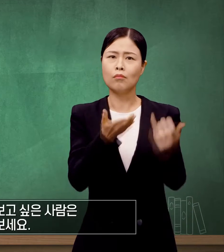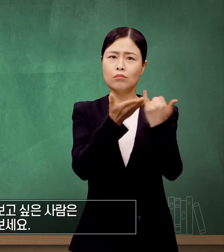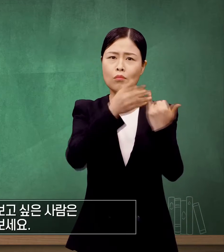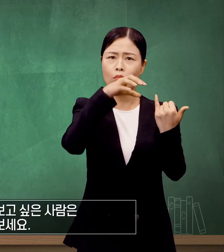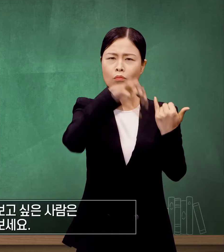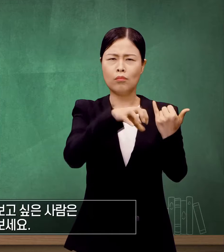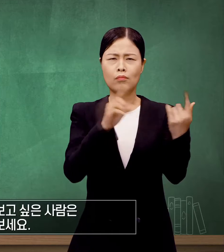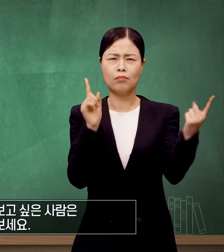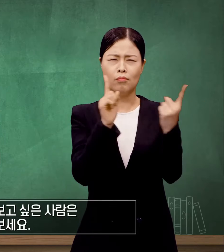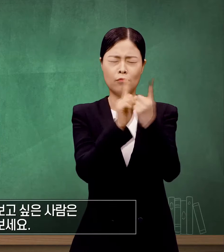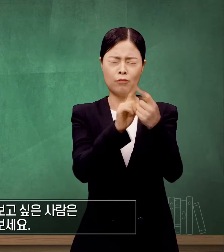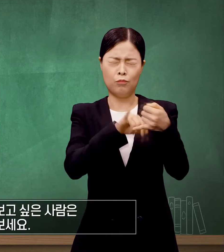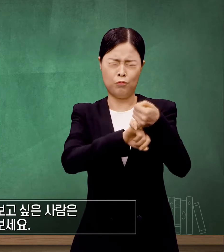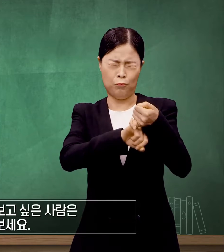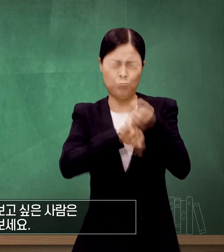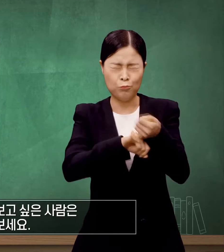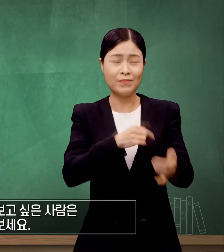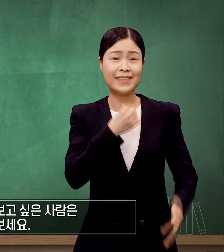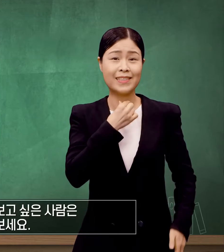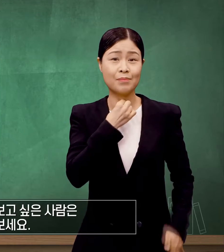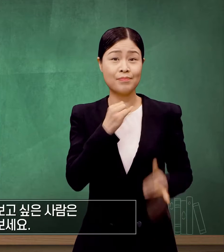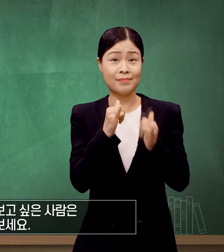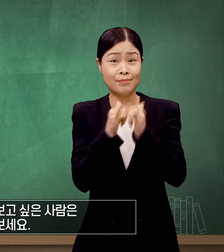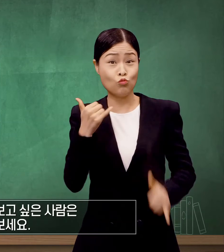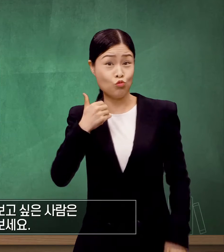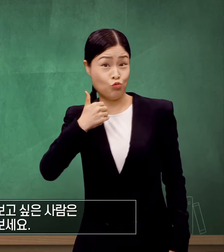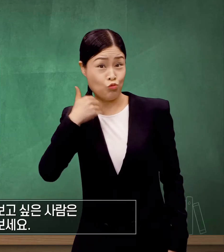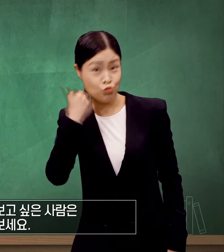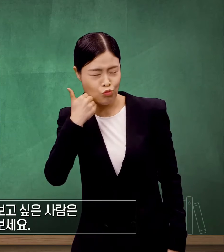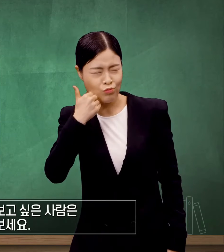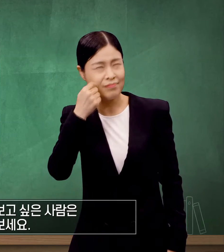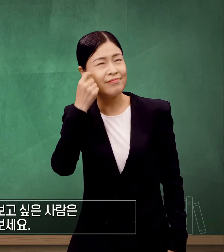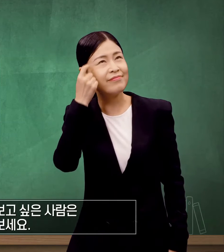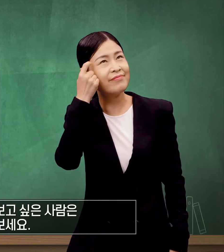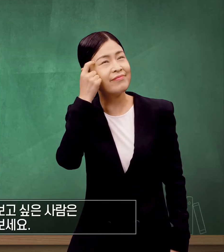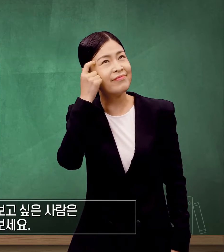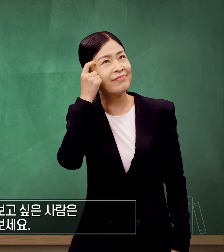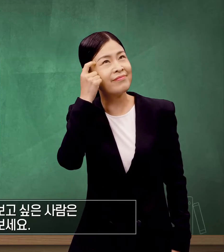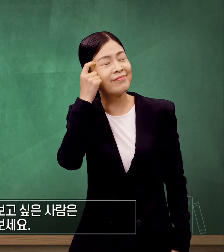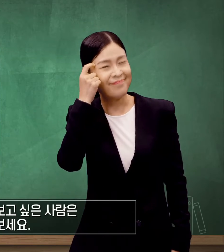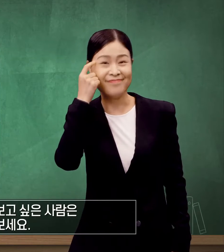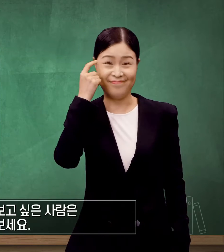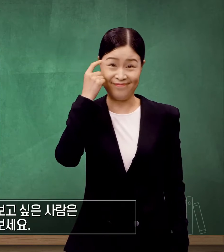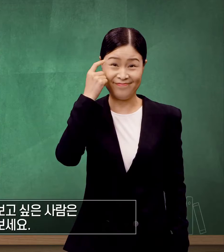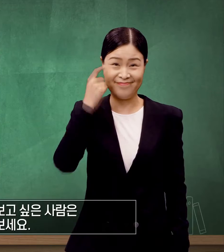독도에서 꼭 만나보고 싶은 사람은 누구인지 생각해 보세요